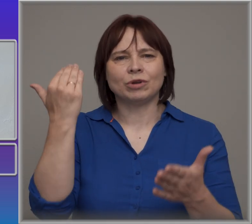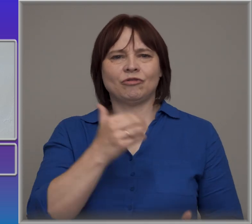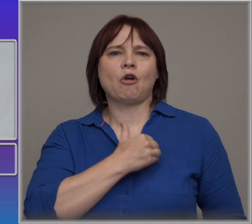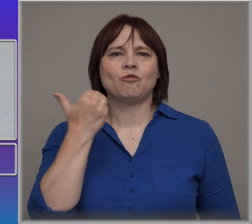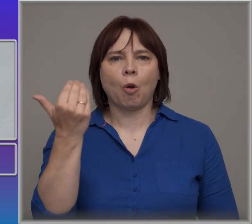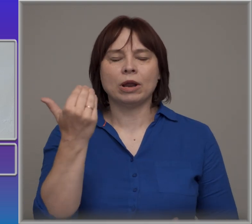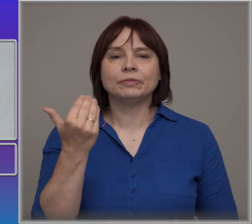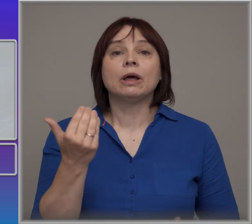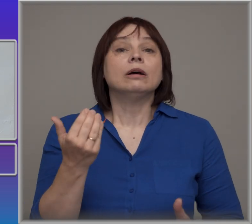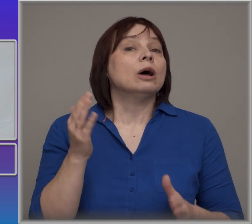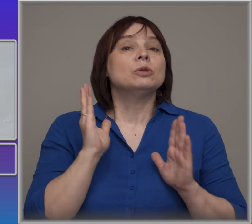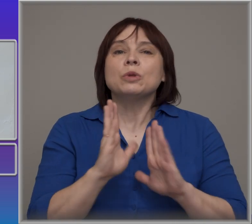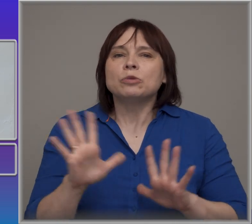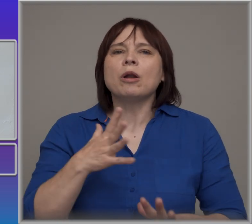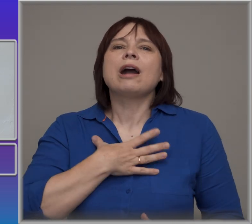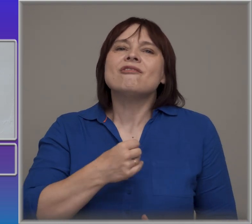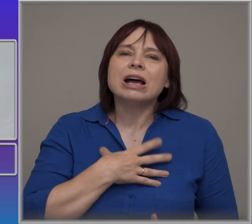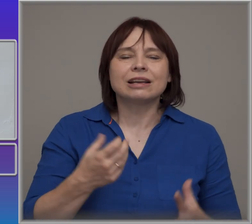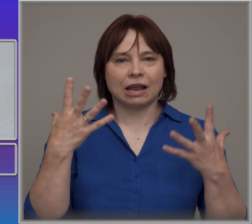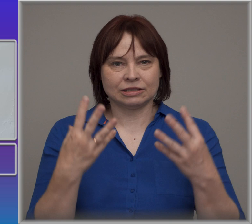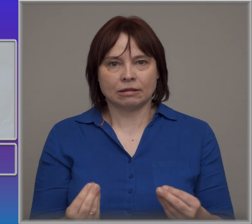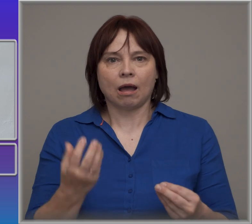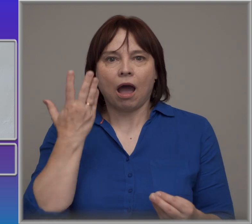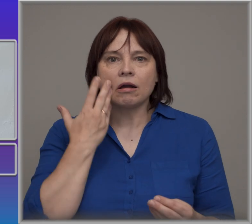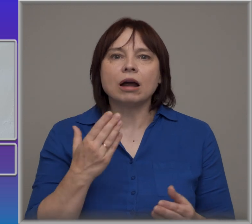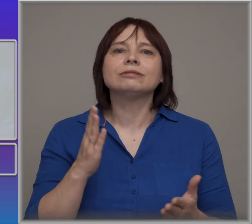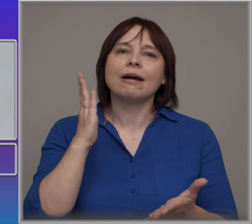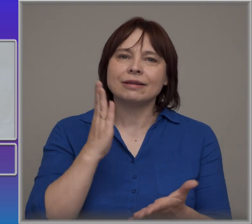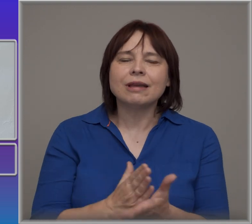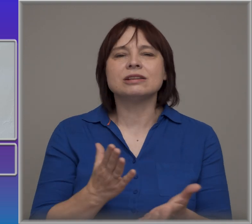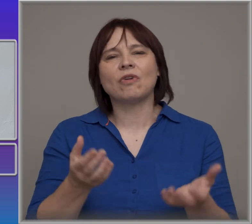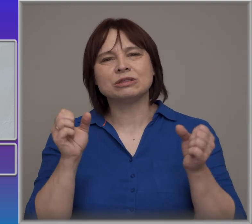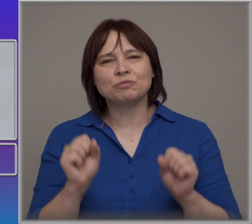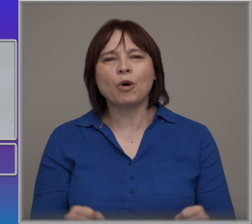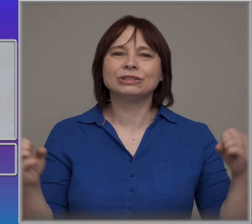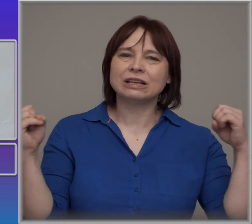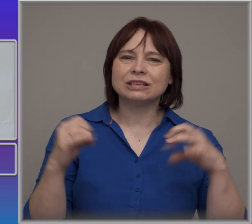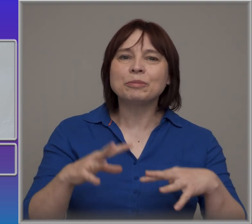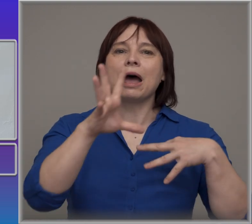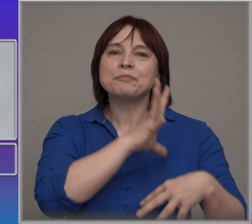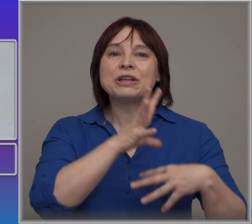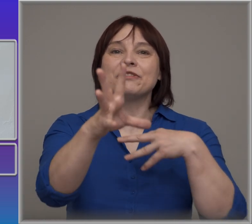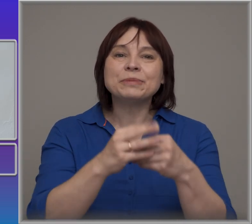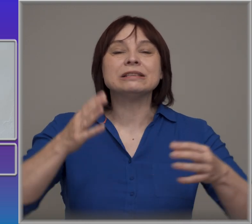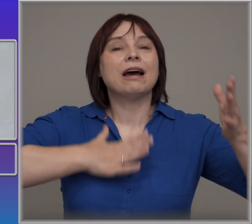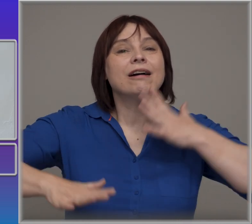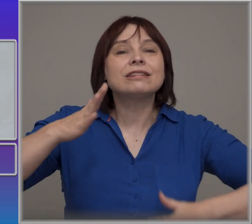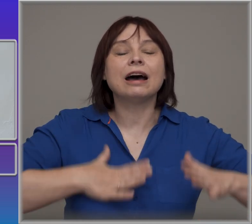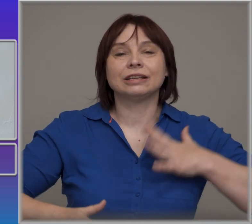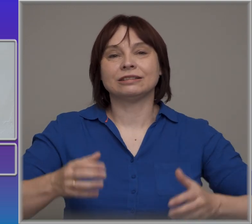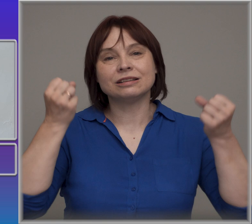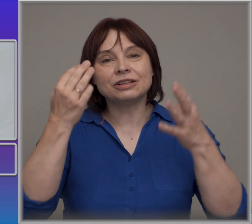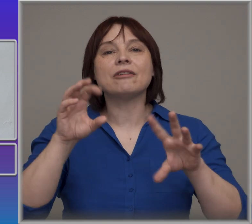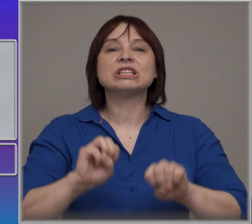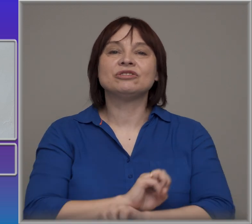волю. Господь, не только в воскресные дни, когда есть такая возможность собраться, быть вместе в радости, славить Святое